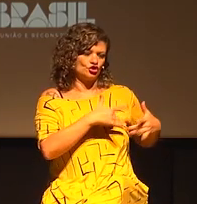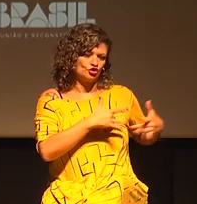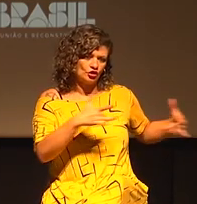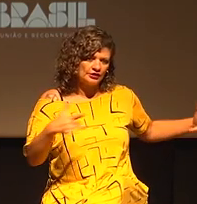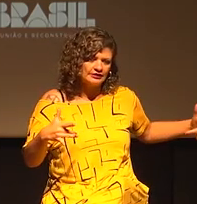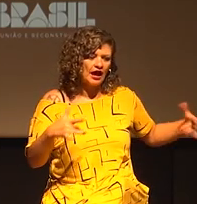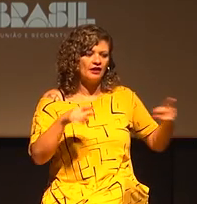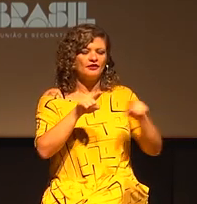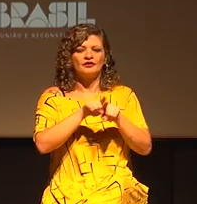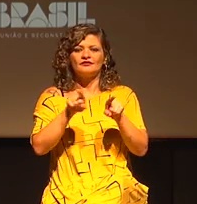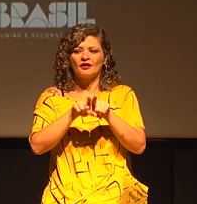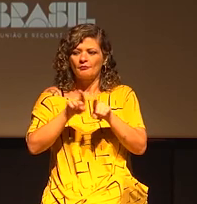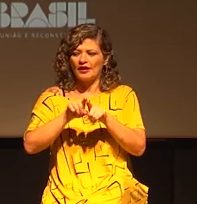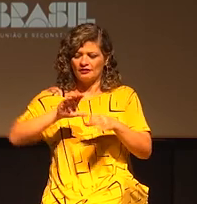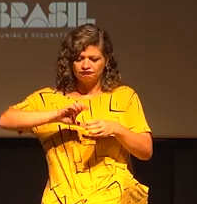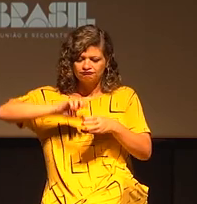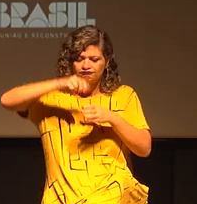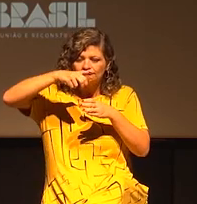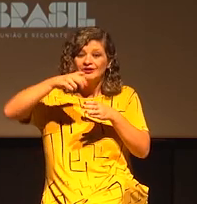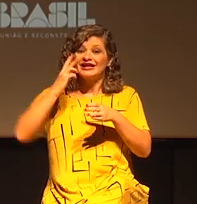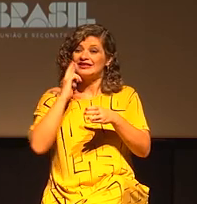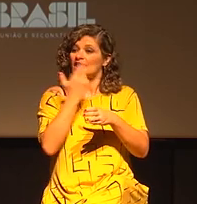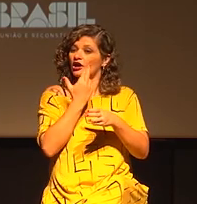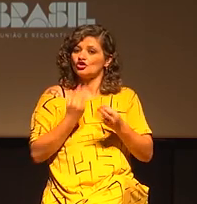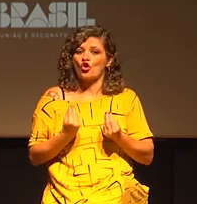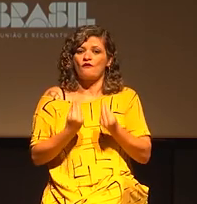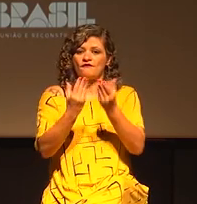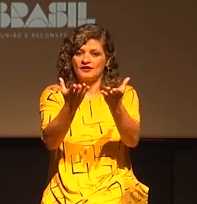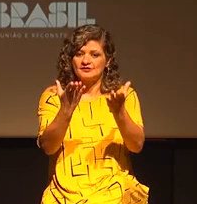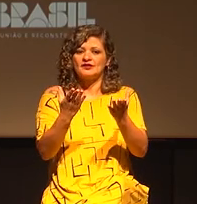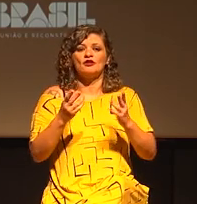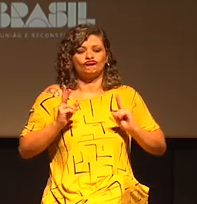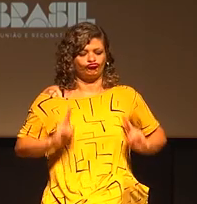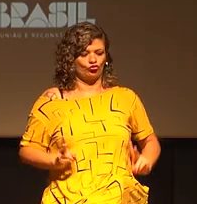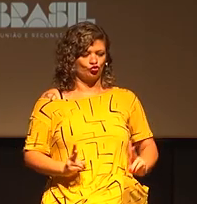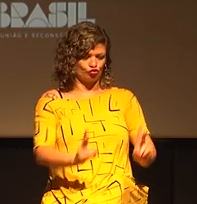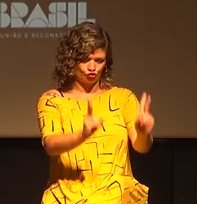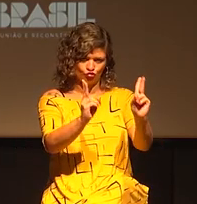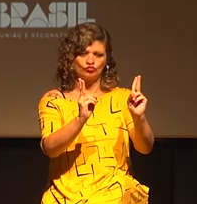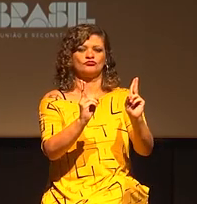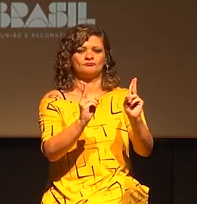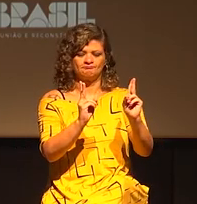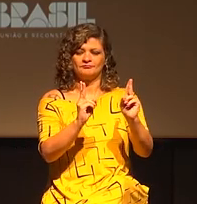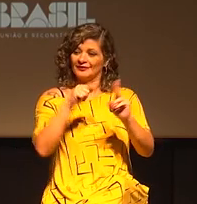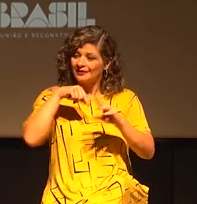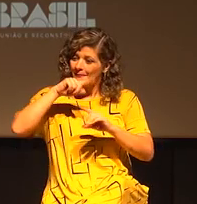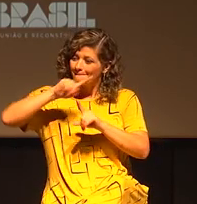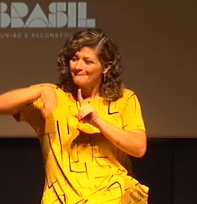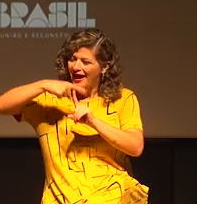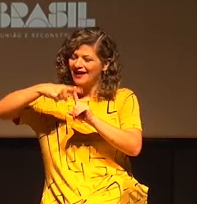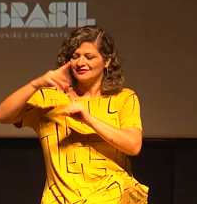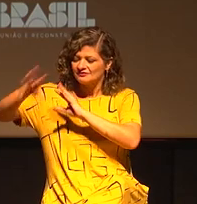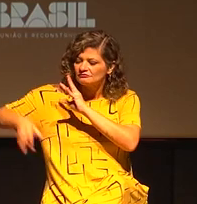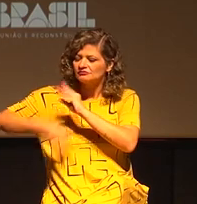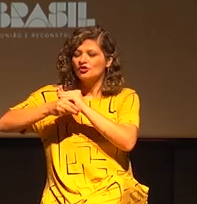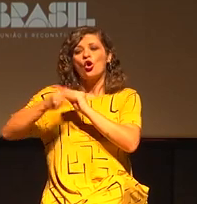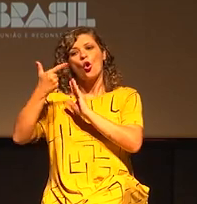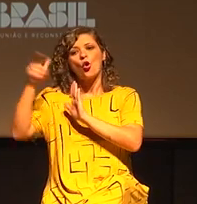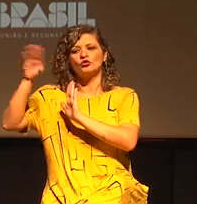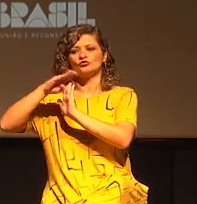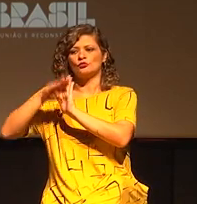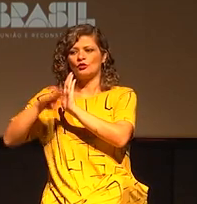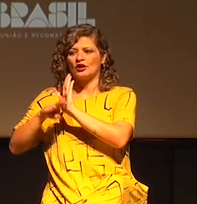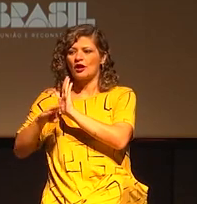fornecimento de marmitas por restaurantes programas permanentes eh e acrescentou programas novos para que a gente